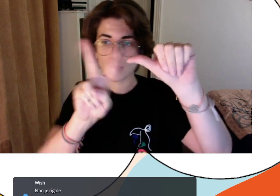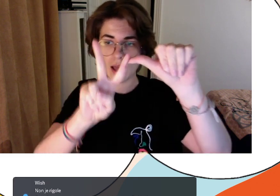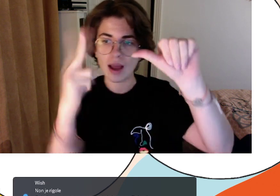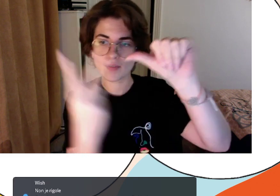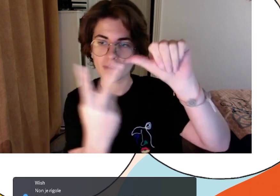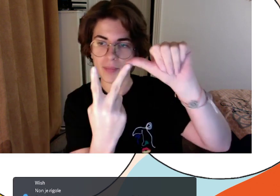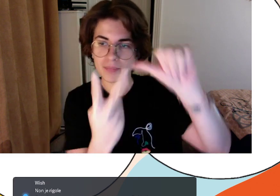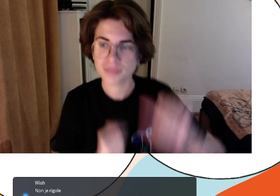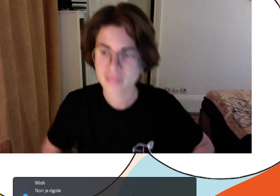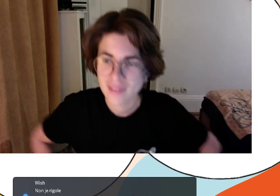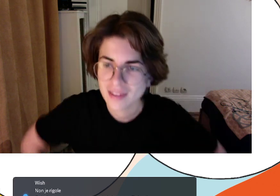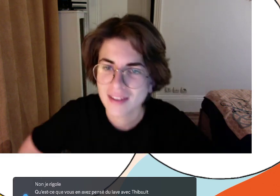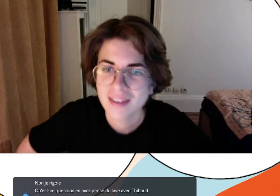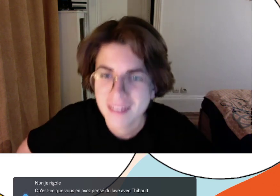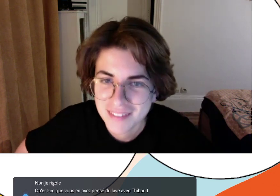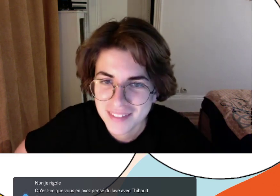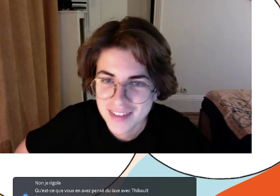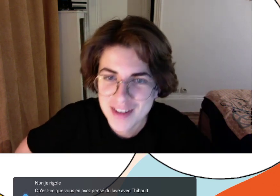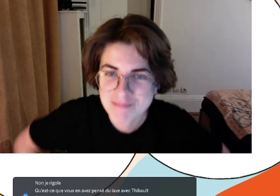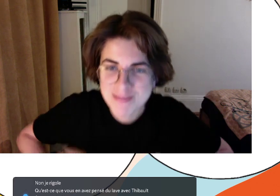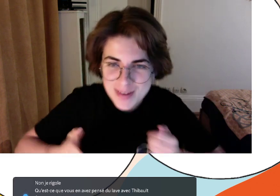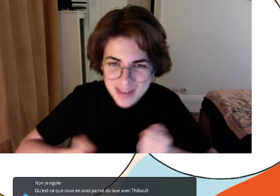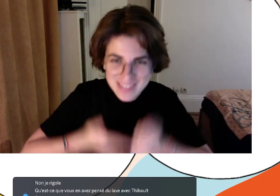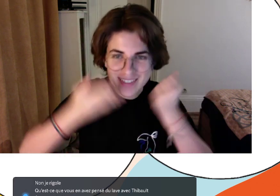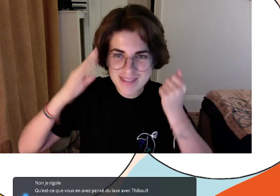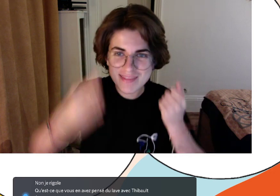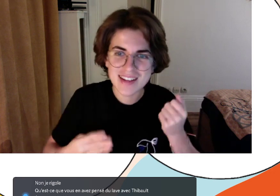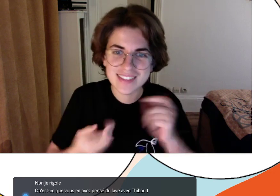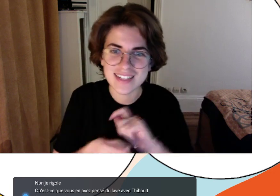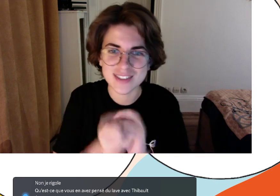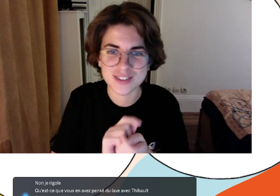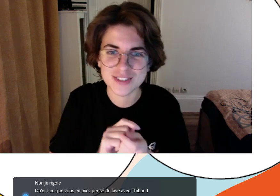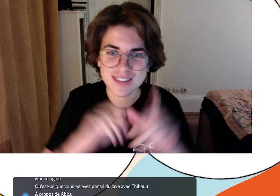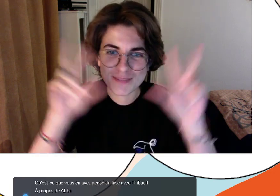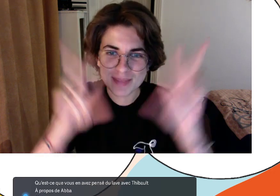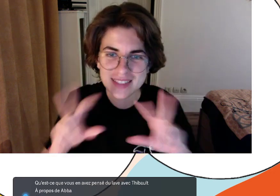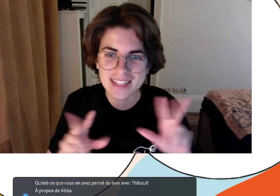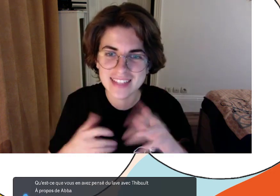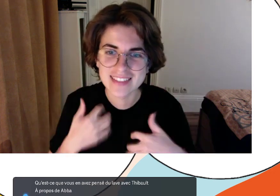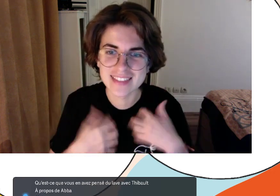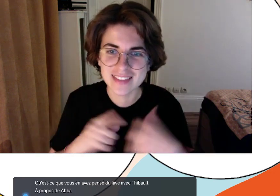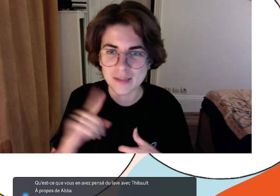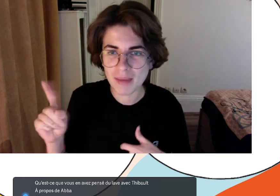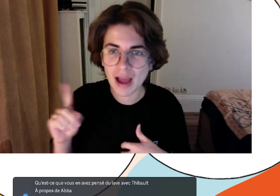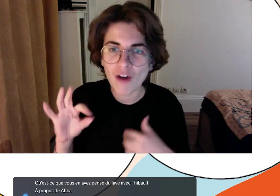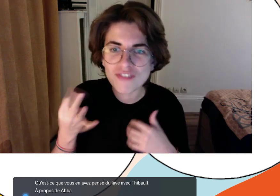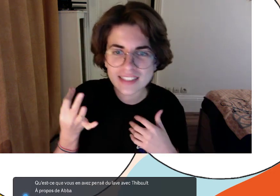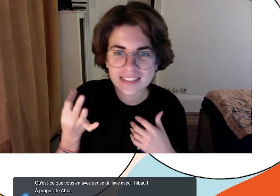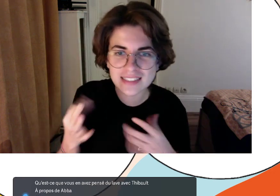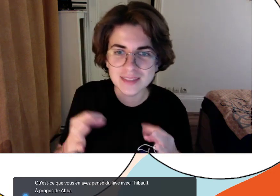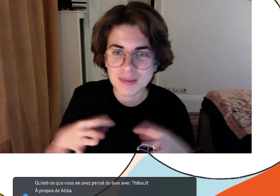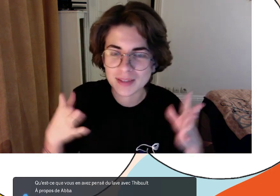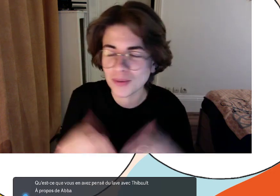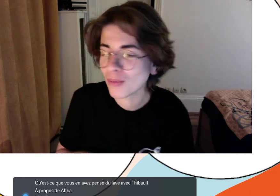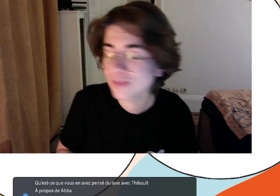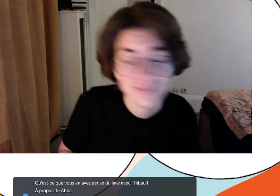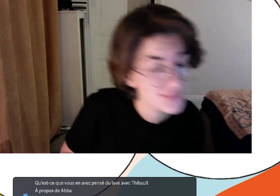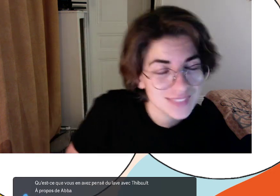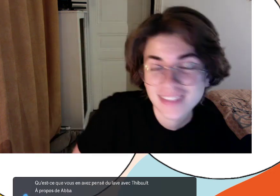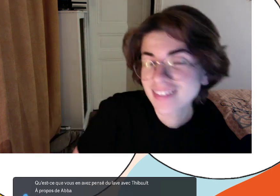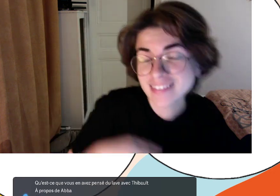transition, Ava. Se aider Mélanie à changer de PC, n'hésitez pas à faire si, mais pas